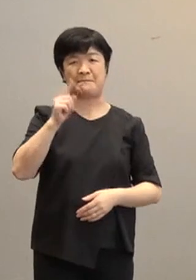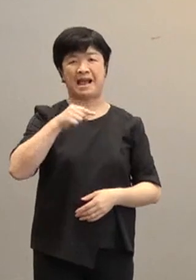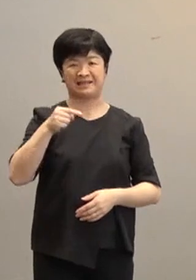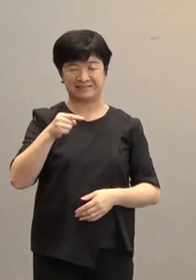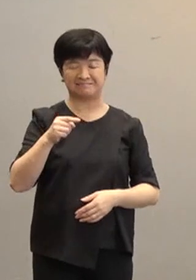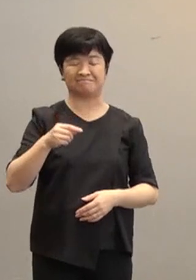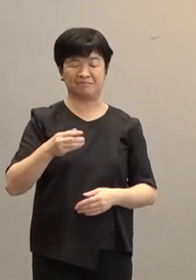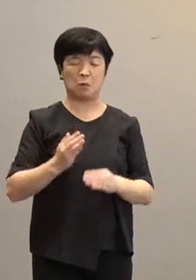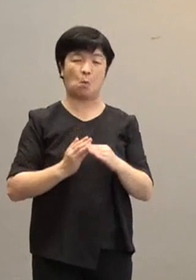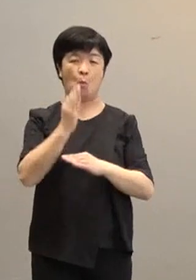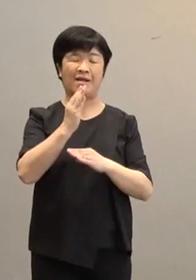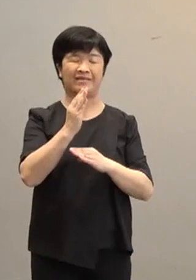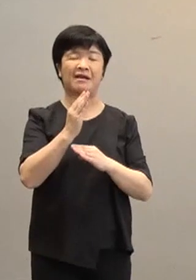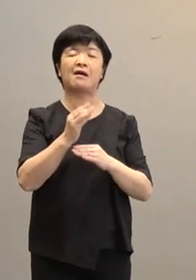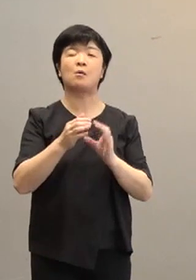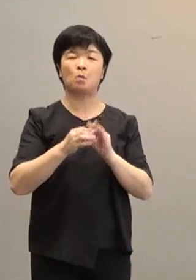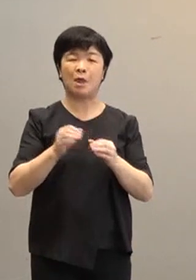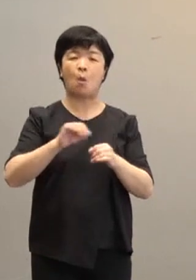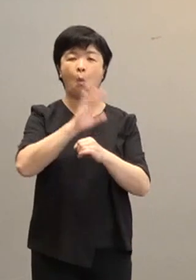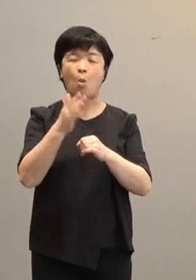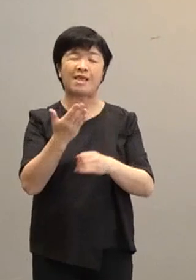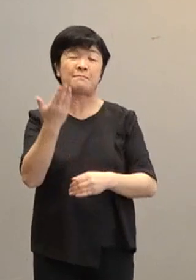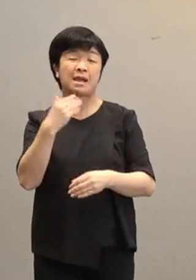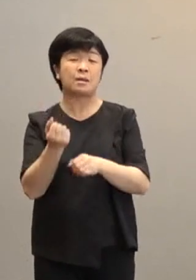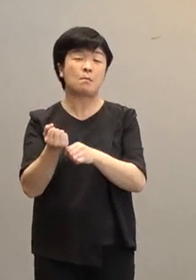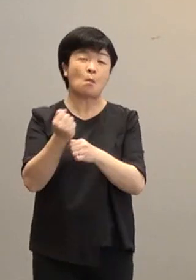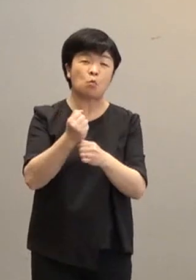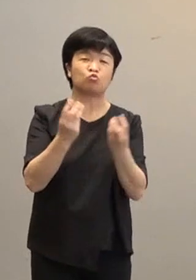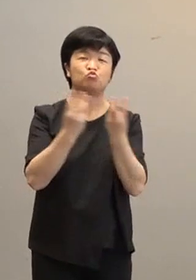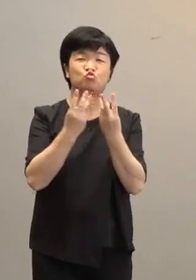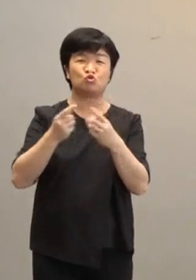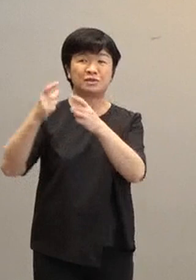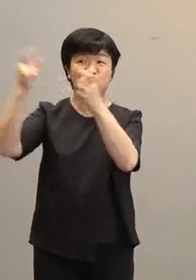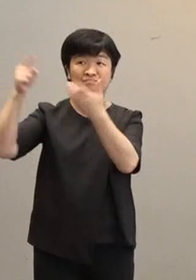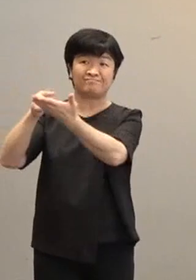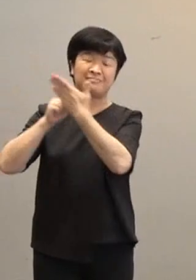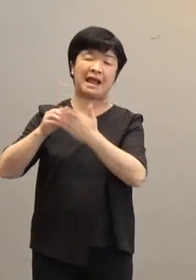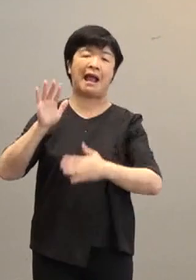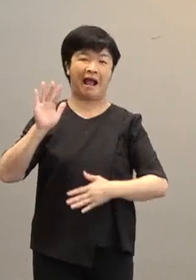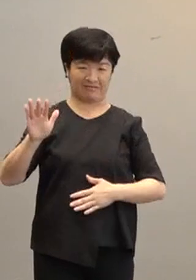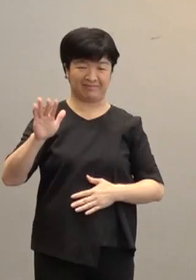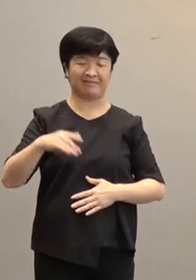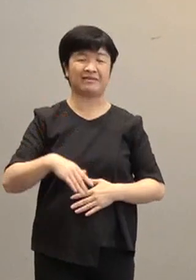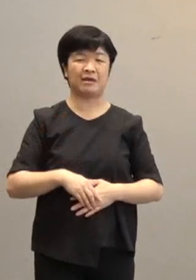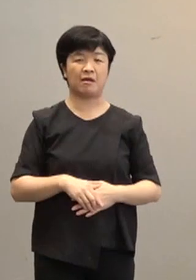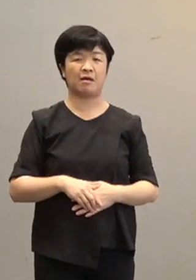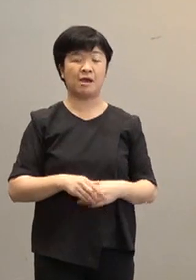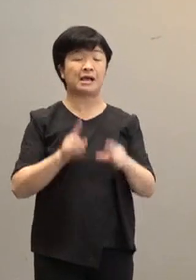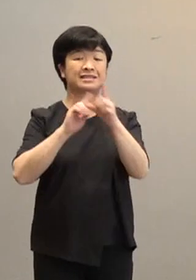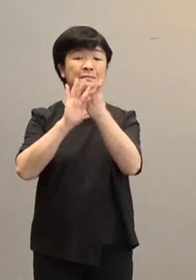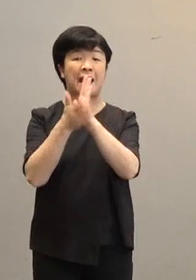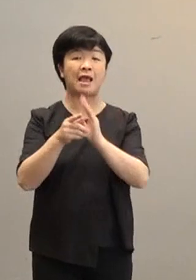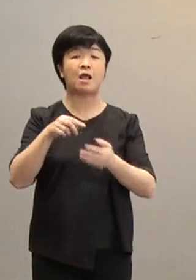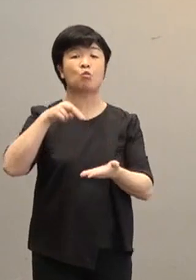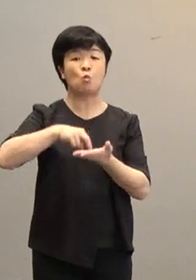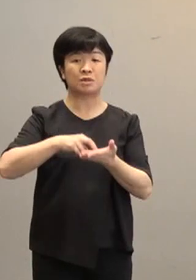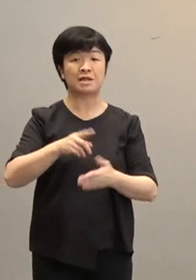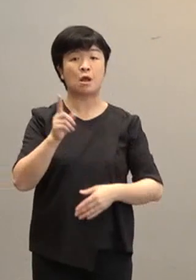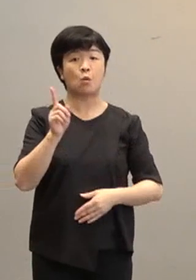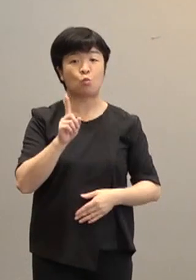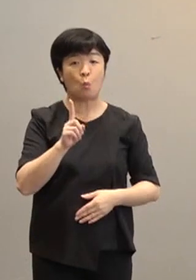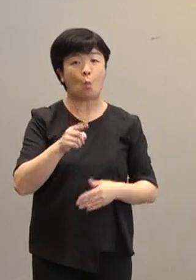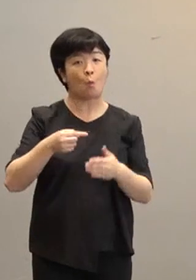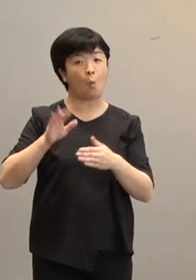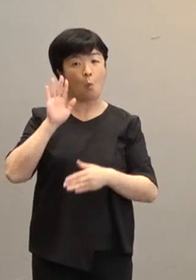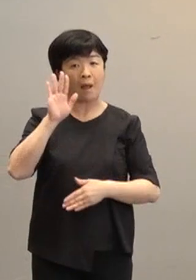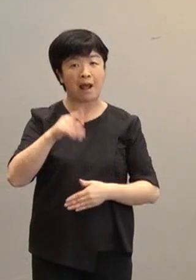に戻りつつあるというような数字も発表されました。このインバウンドについて千葉県としてはこうどういうふうに取り込んでい